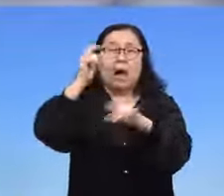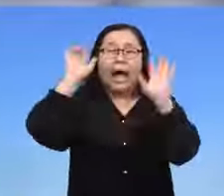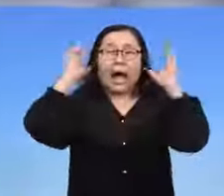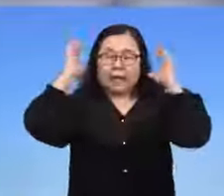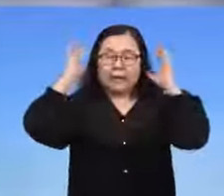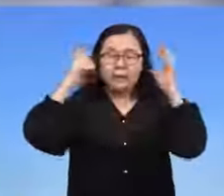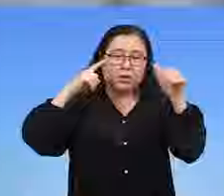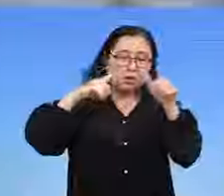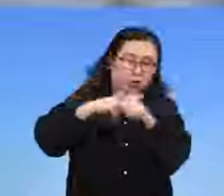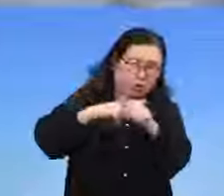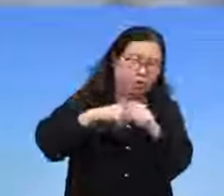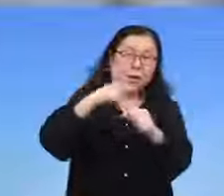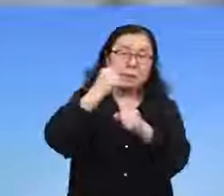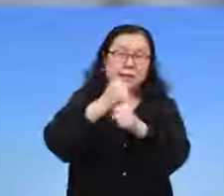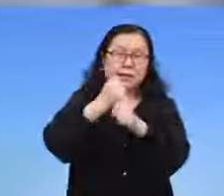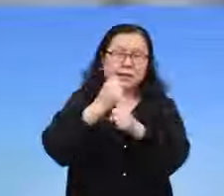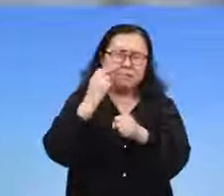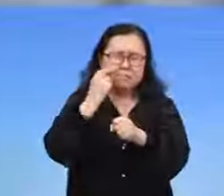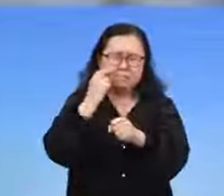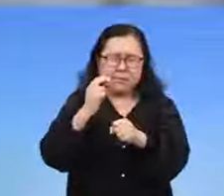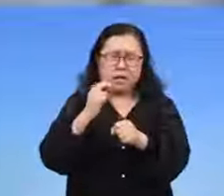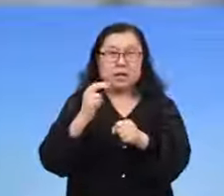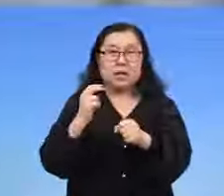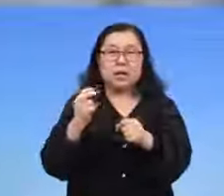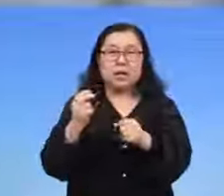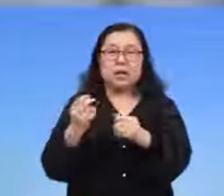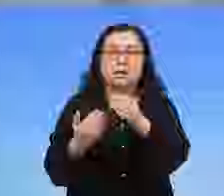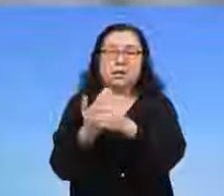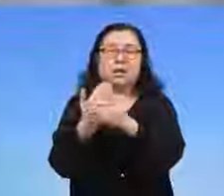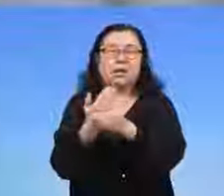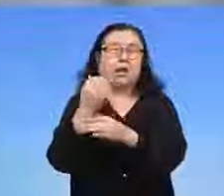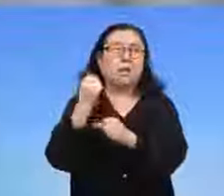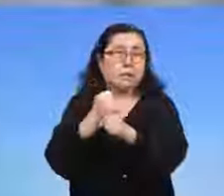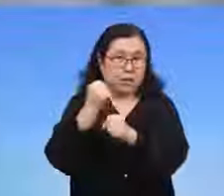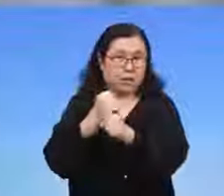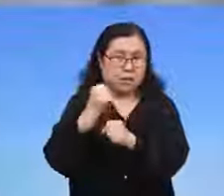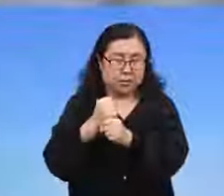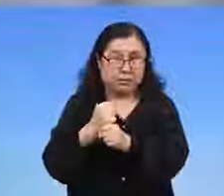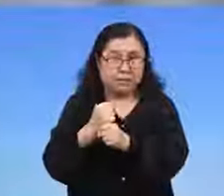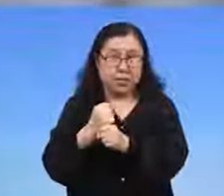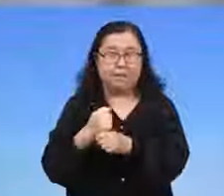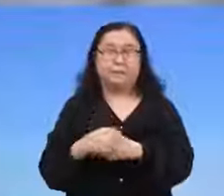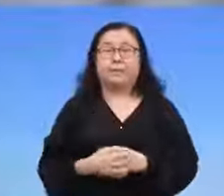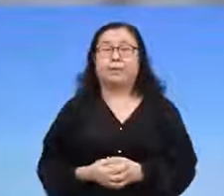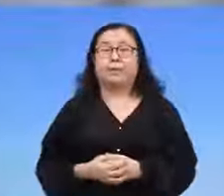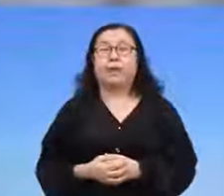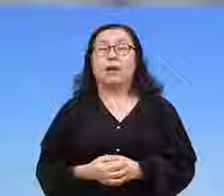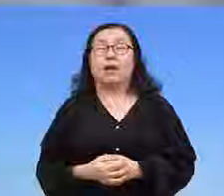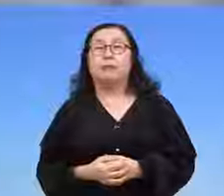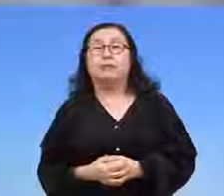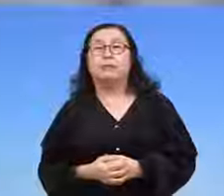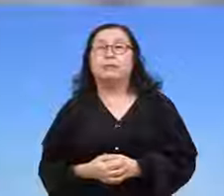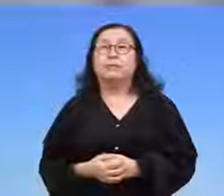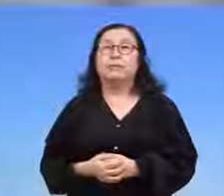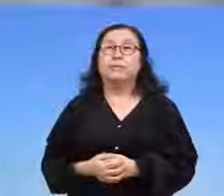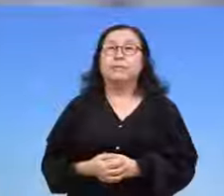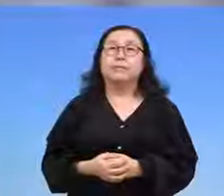원인을 제공했다고 하는 것, 이게 본문에서 동방박사들이 저지른 잘못과 실수라고 저는